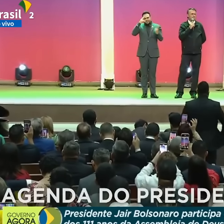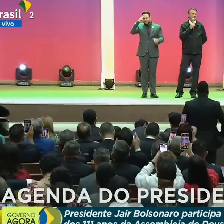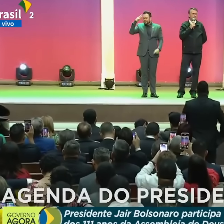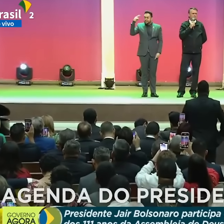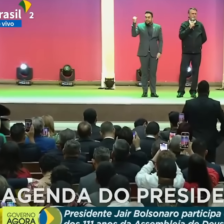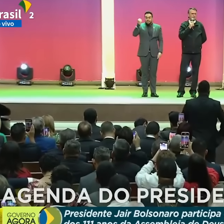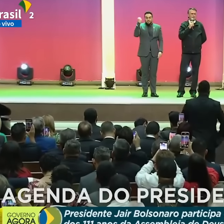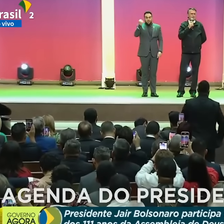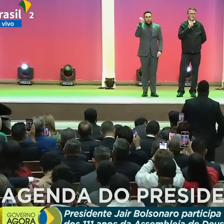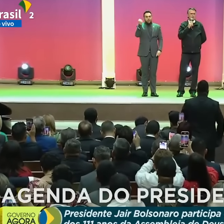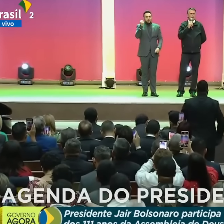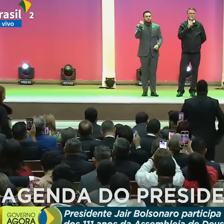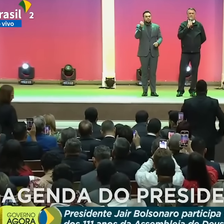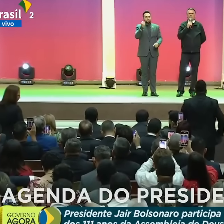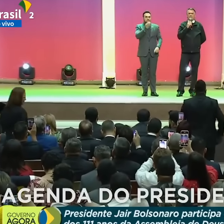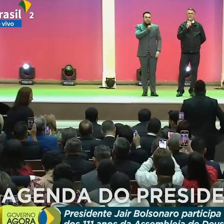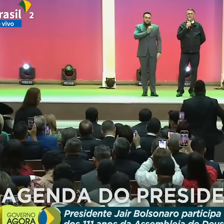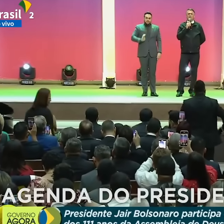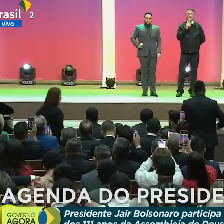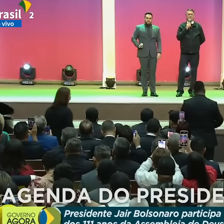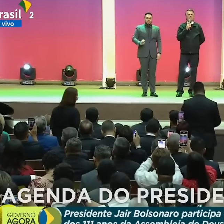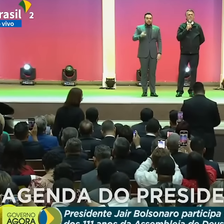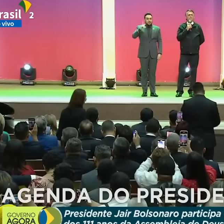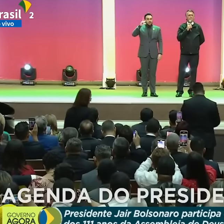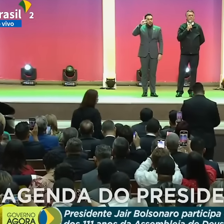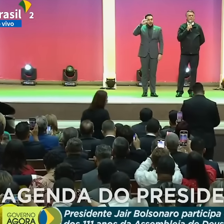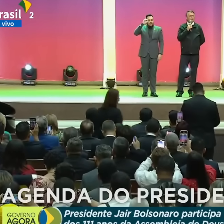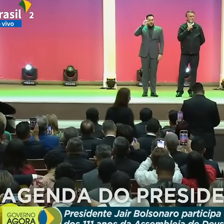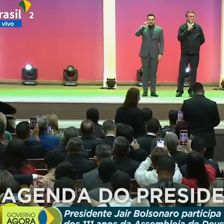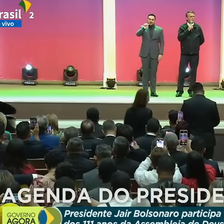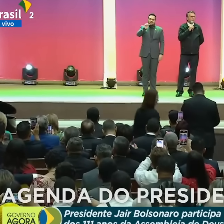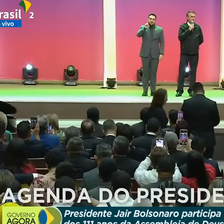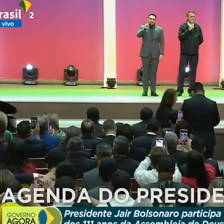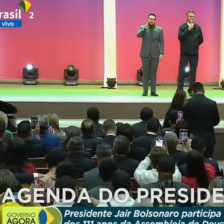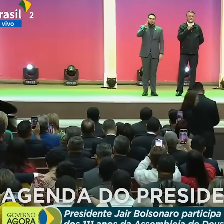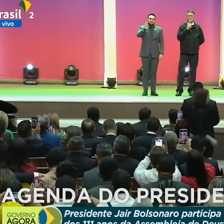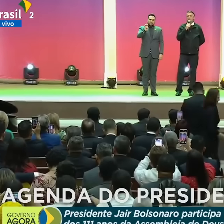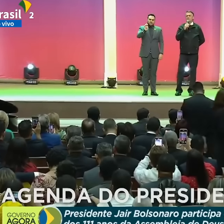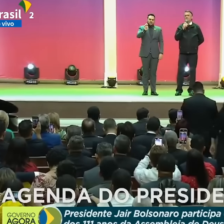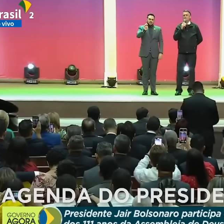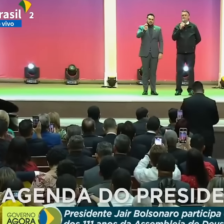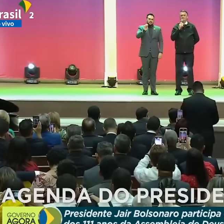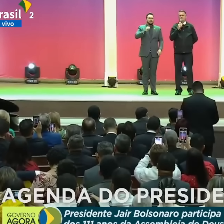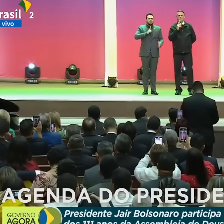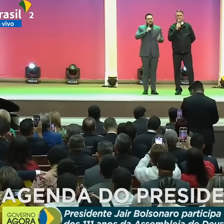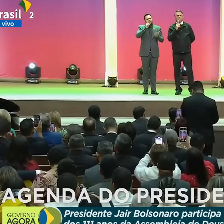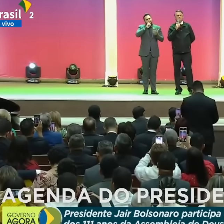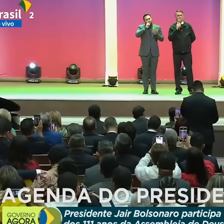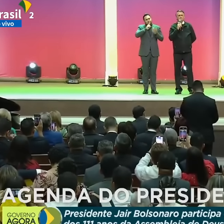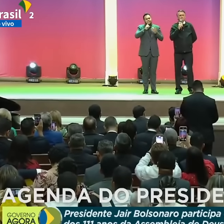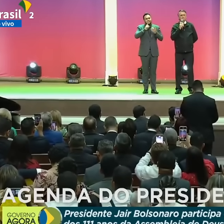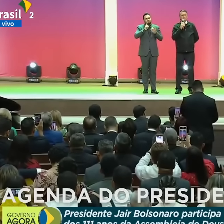evangélico. O André Mendonça tem suas falhas como ser humano.